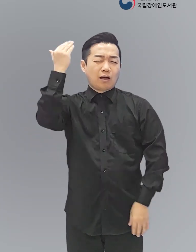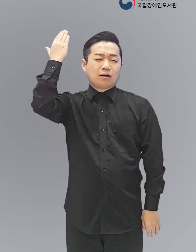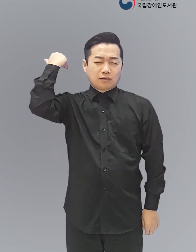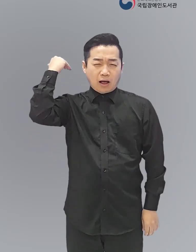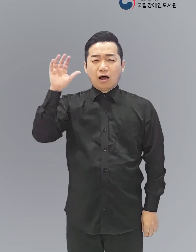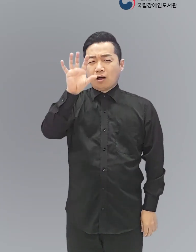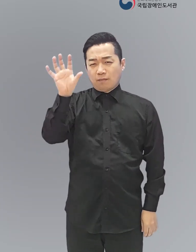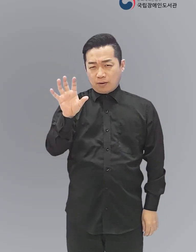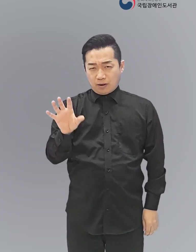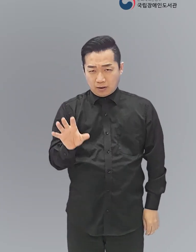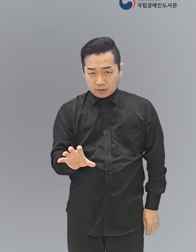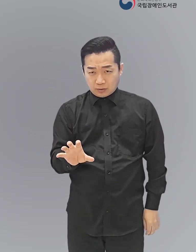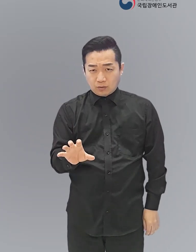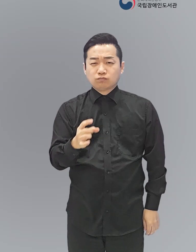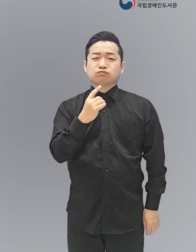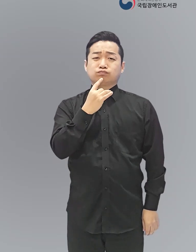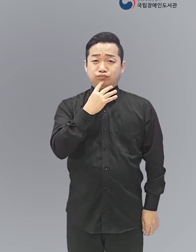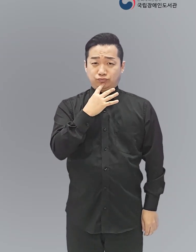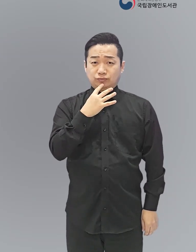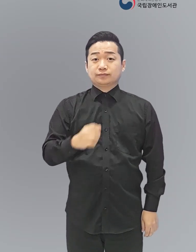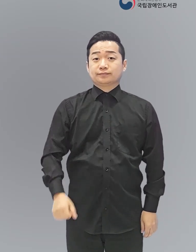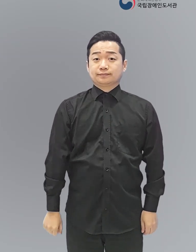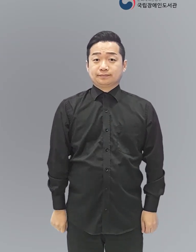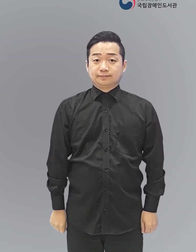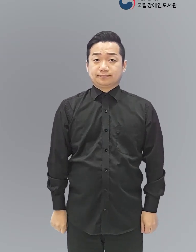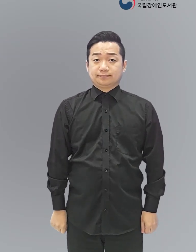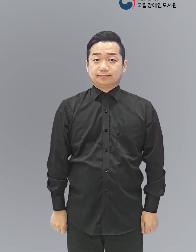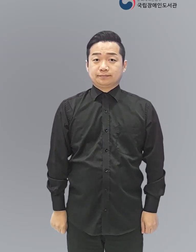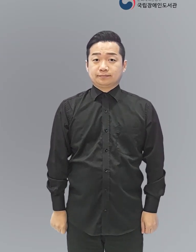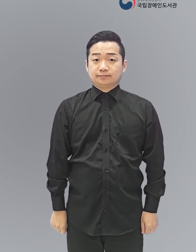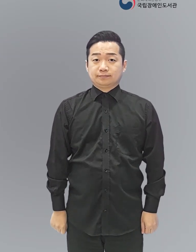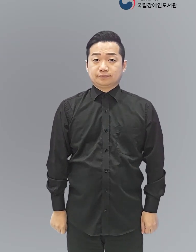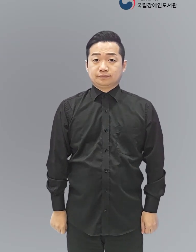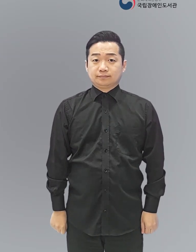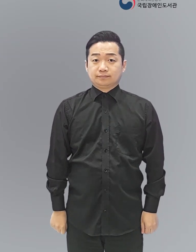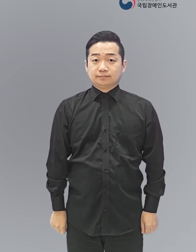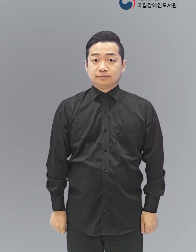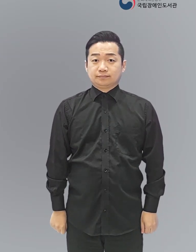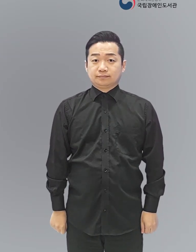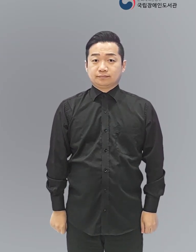계속해서 과거의 패턴을 그대로 반복하고 만다.